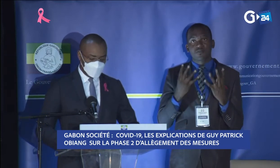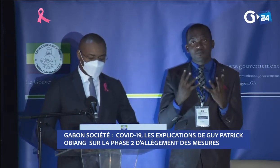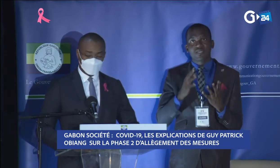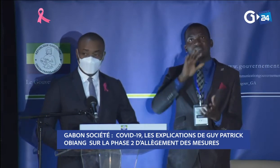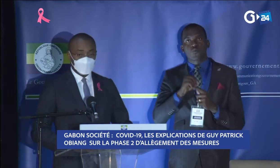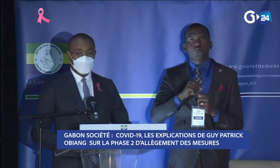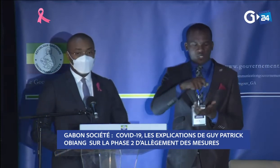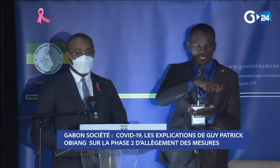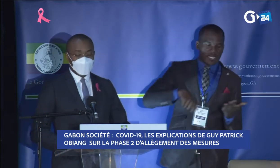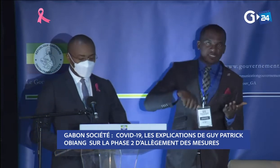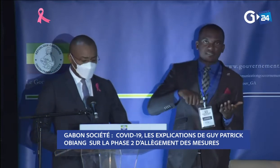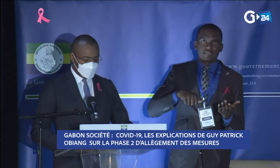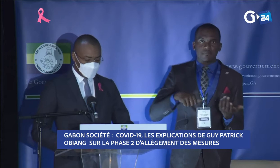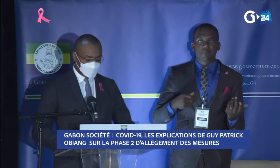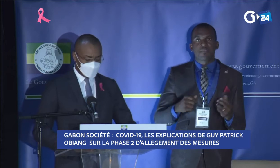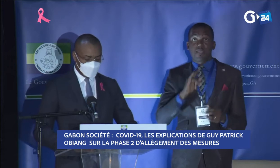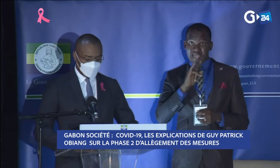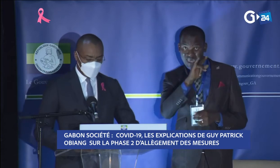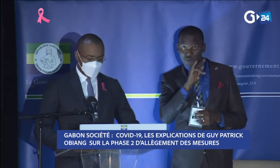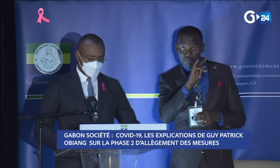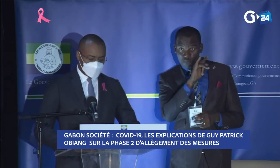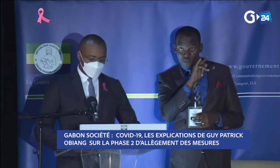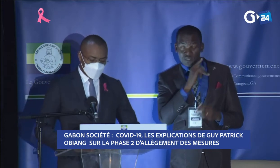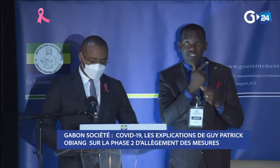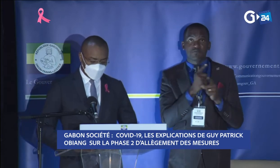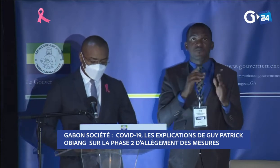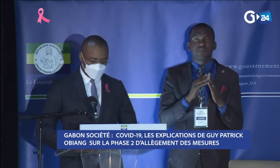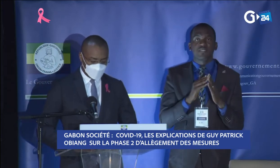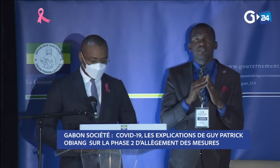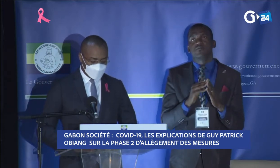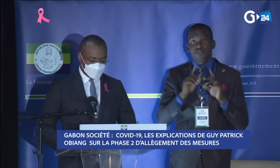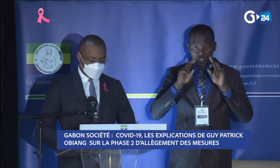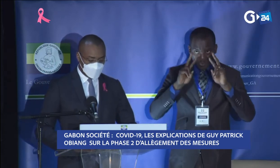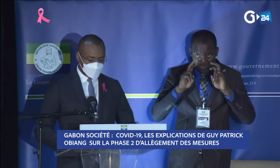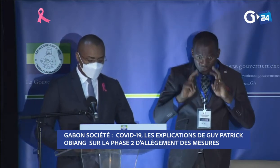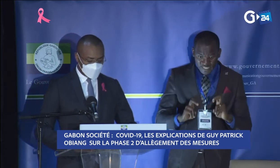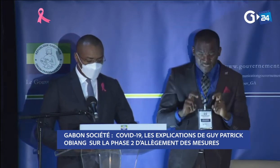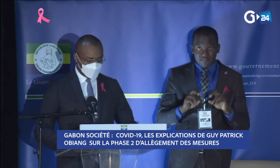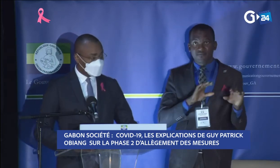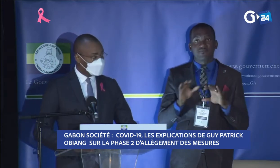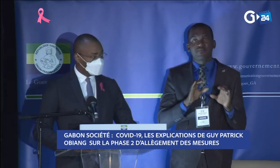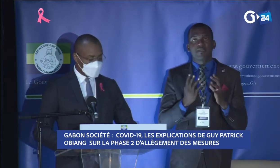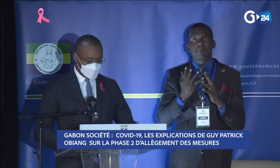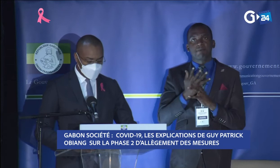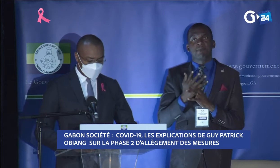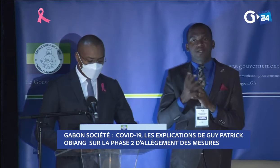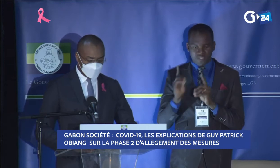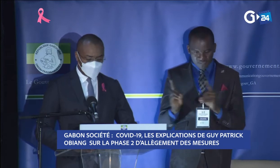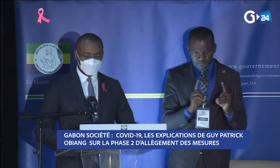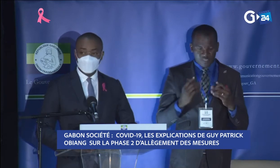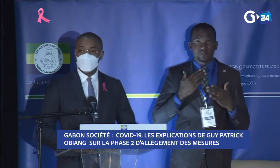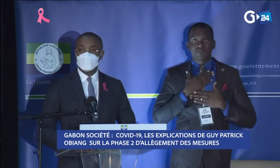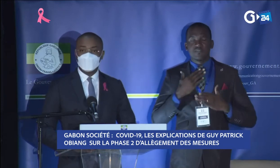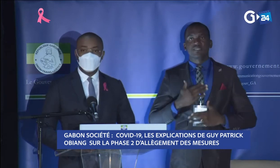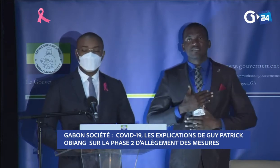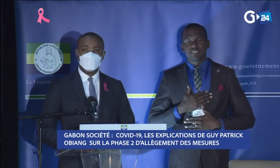5 000 francs. À l'aéroport de Libreville, le test PCR réalisé par le dispositif sanitaire qui s'y